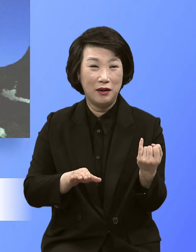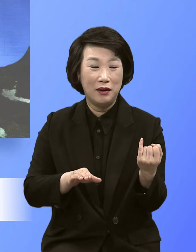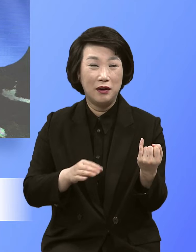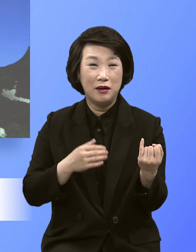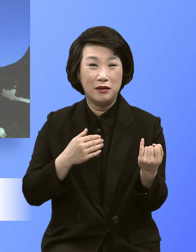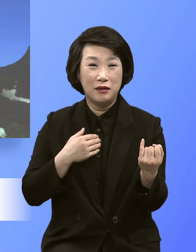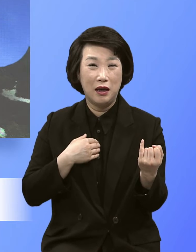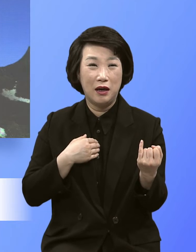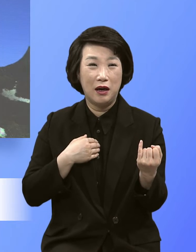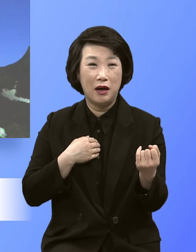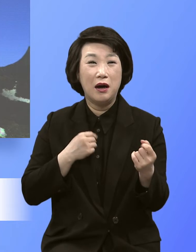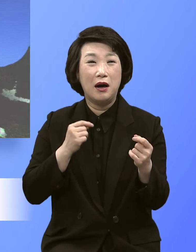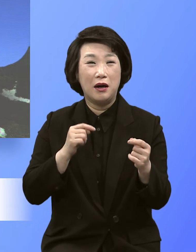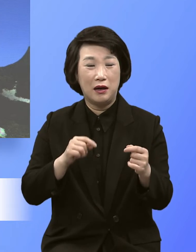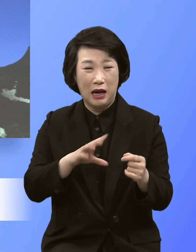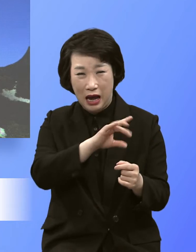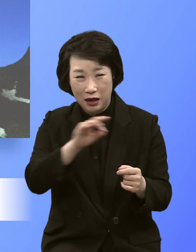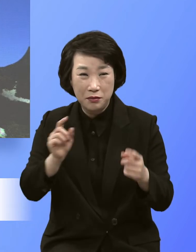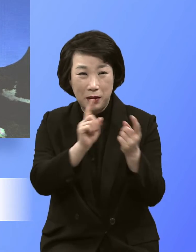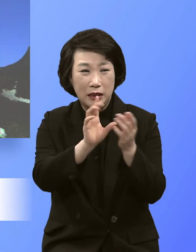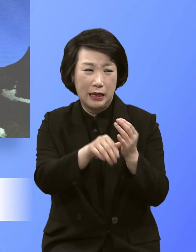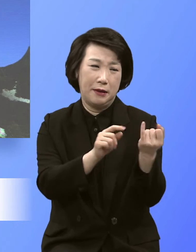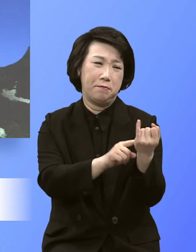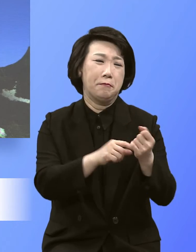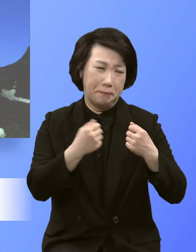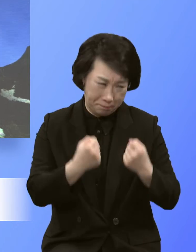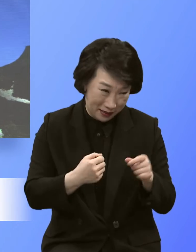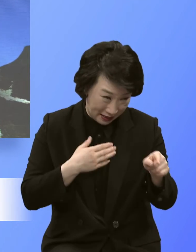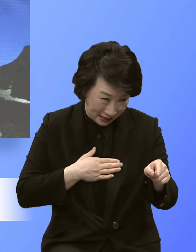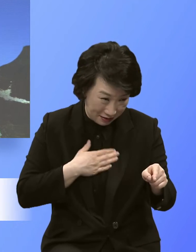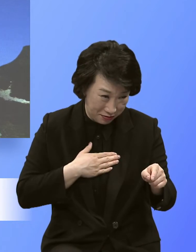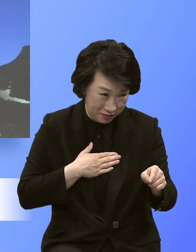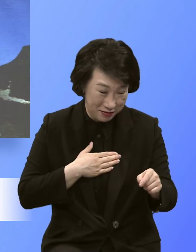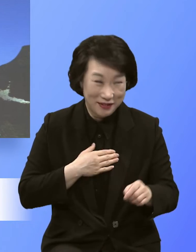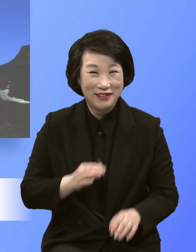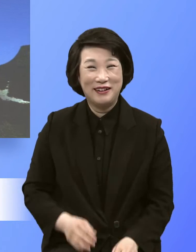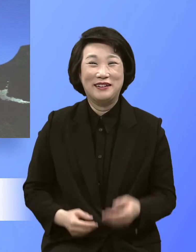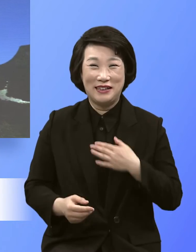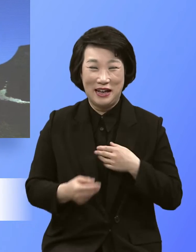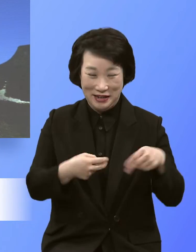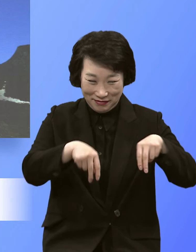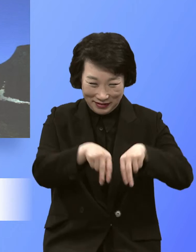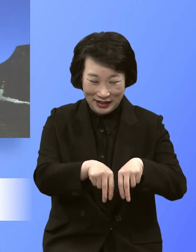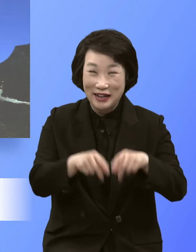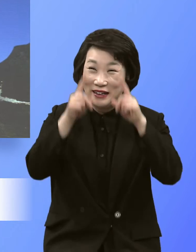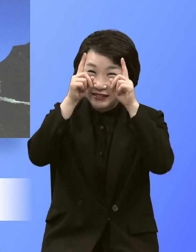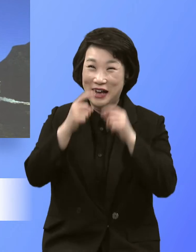내가 만날 때 힘내라 하고 사진도 같이 찍어주고